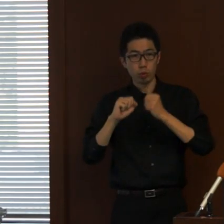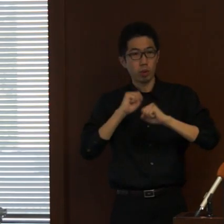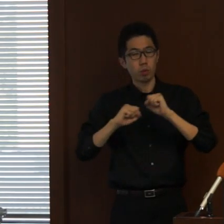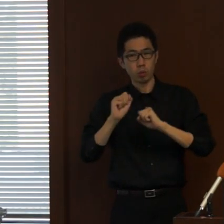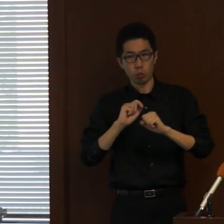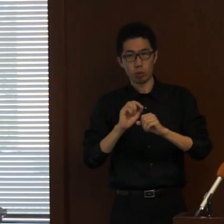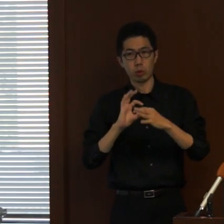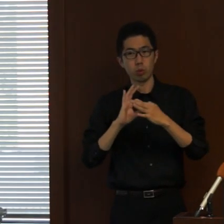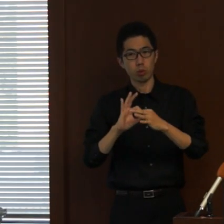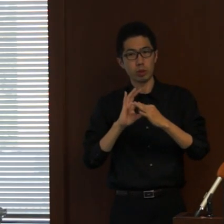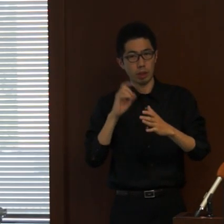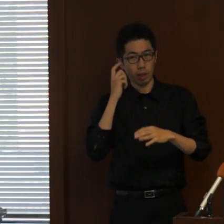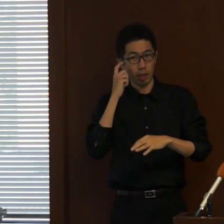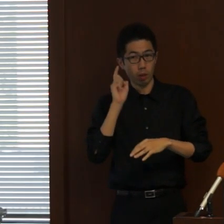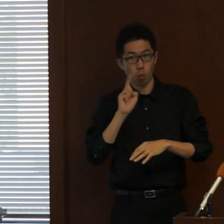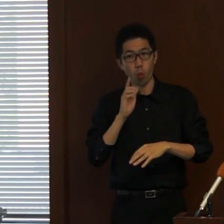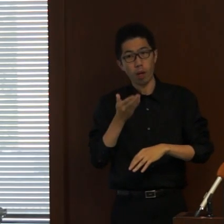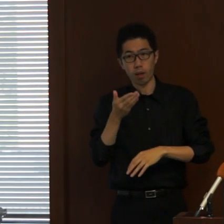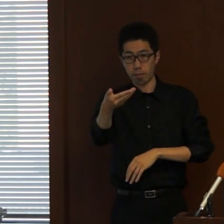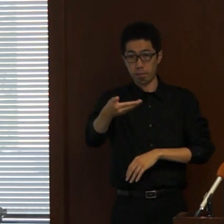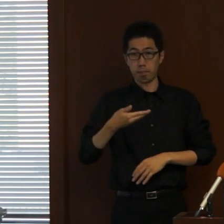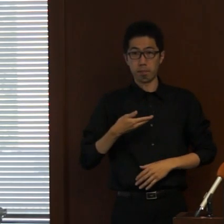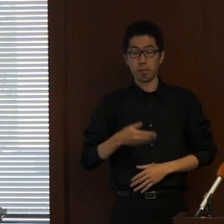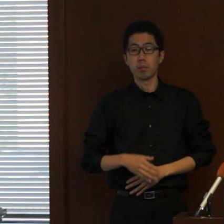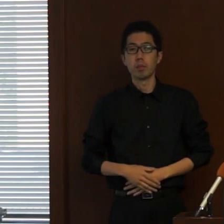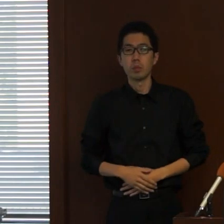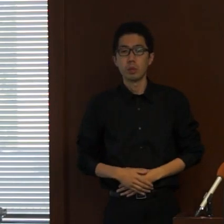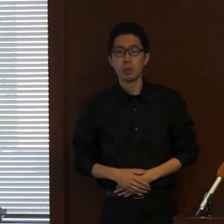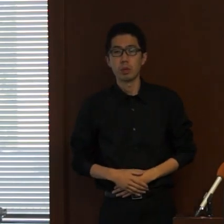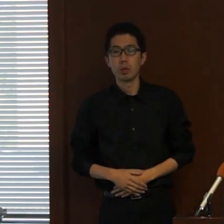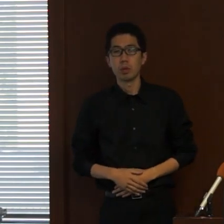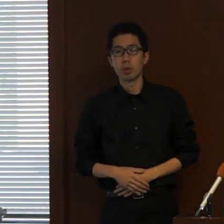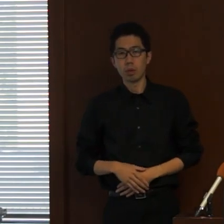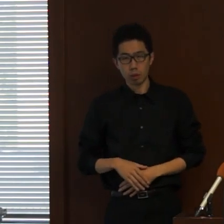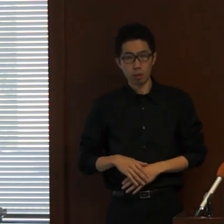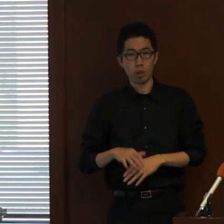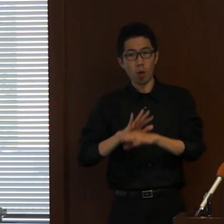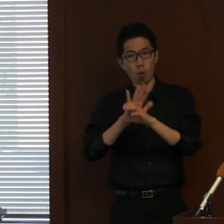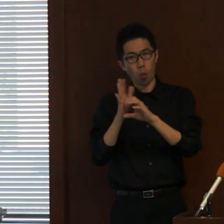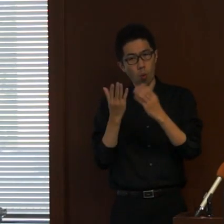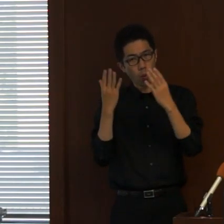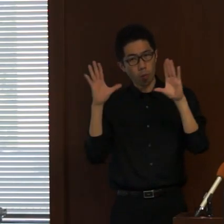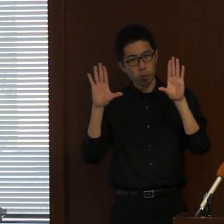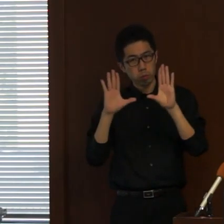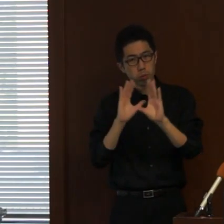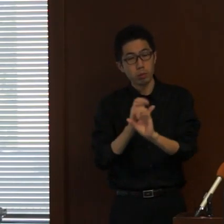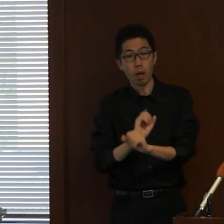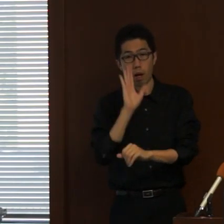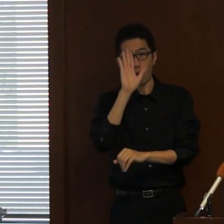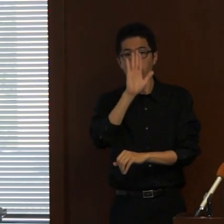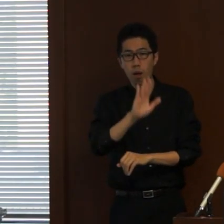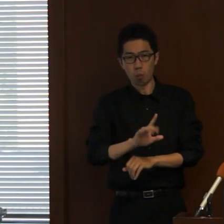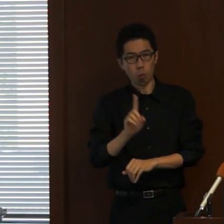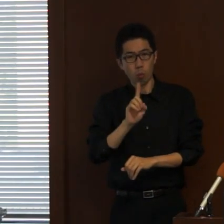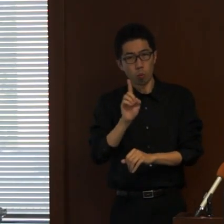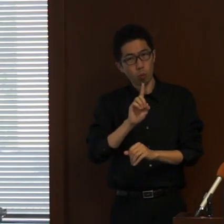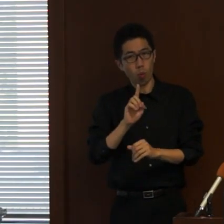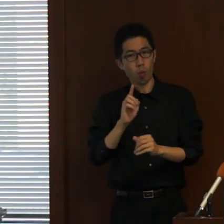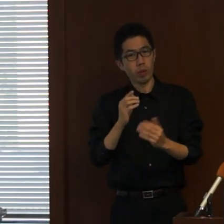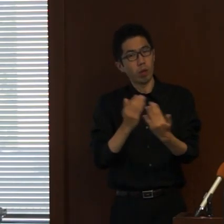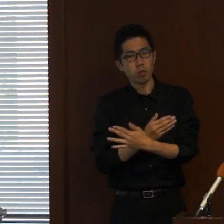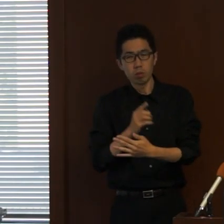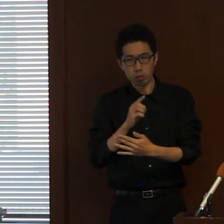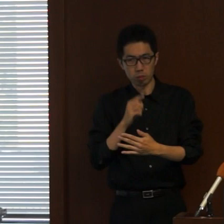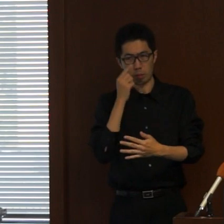がなかなかどういう状態になるんだろうかっていうのが我々自体も見えてない状況です